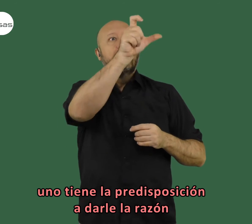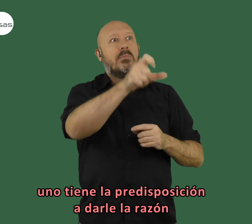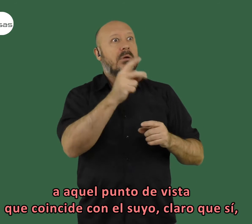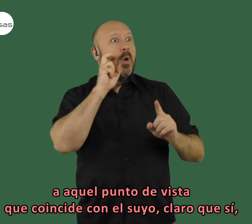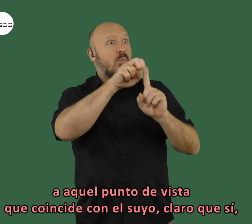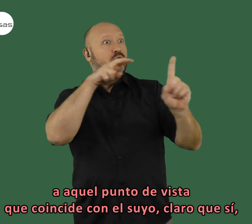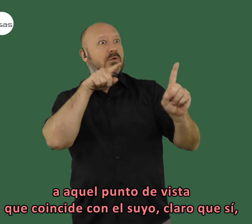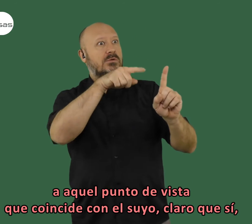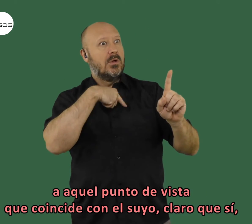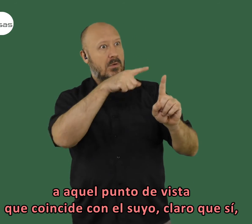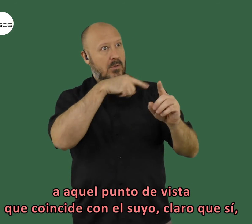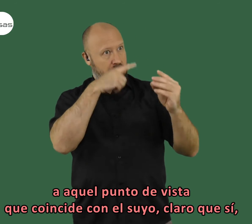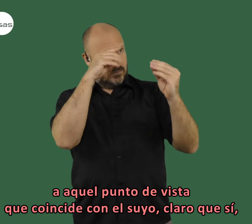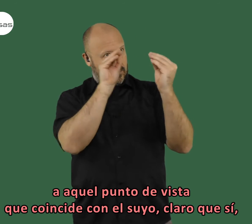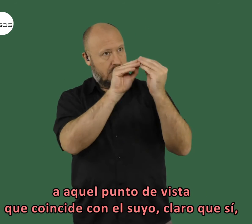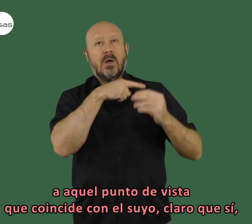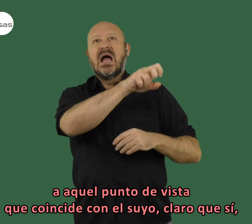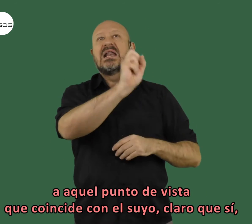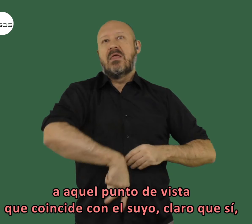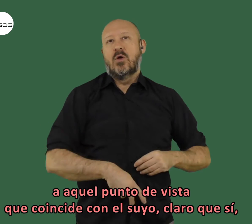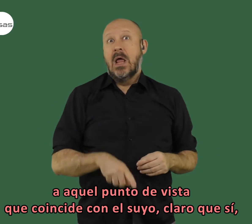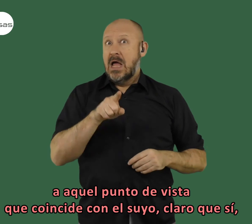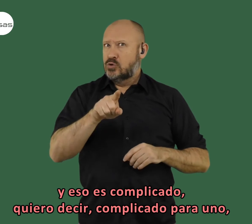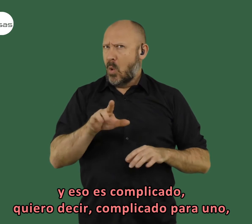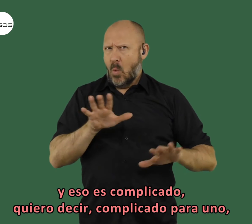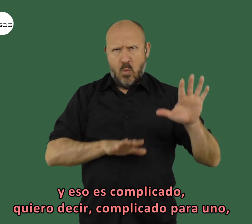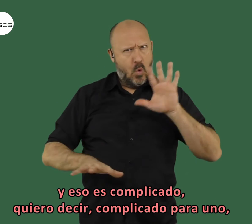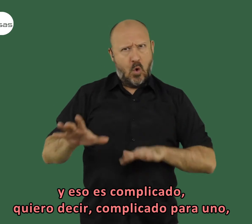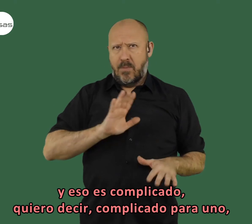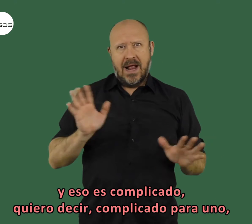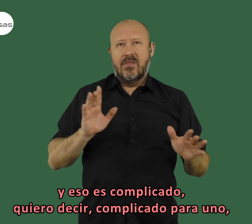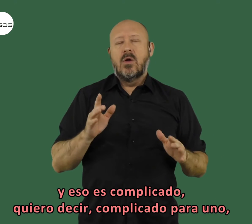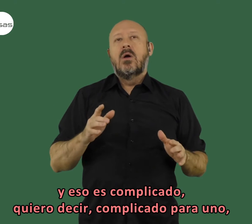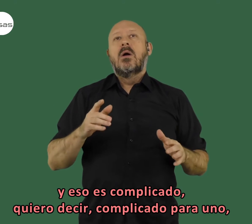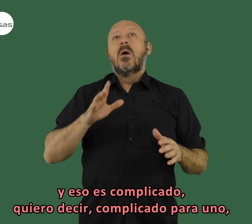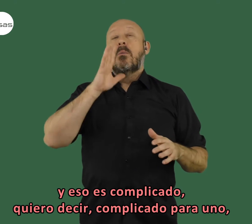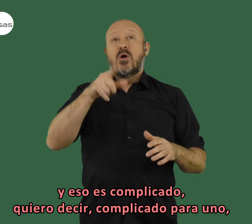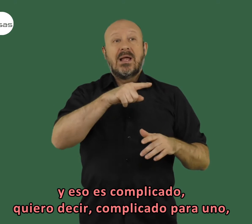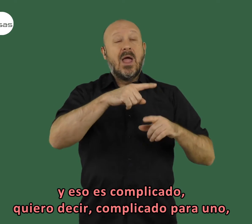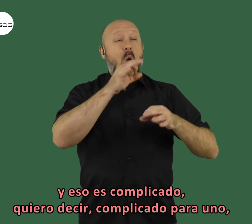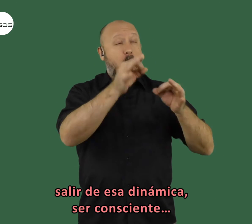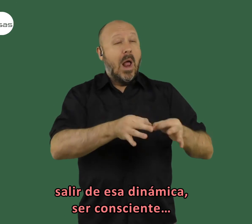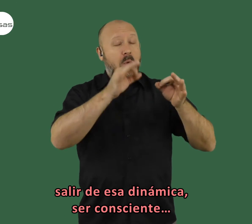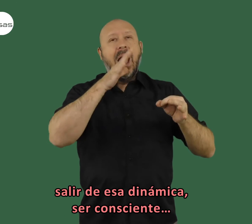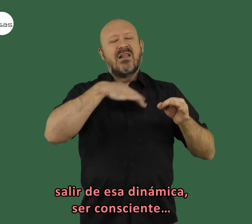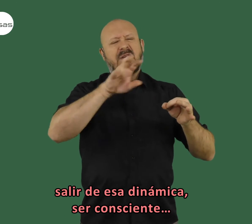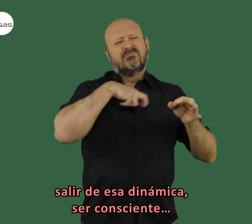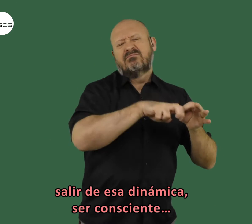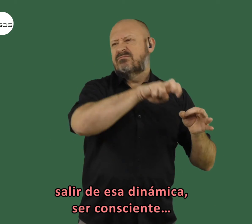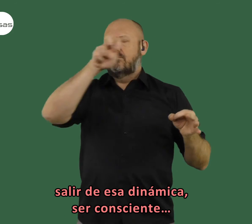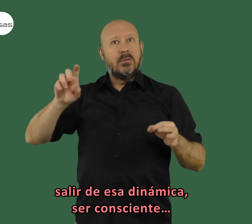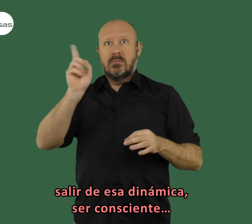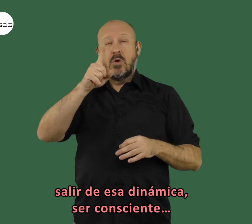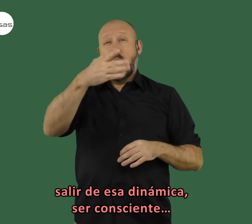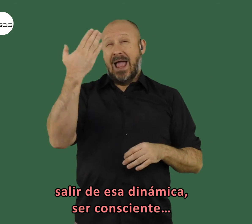darle la razón a aquel punto de vista que coincide con el suyo, claro que sí. Y eso es complicado, quiero decir, complicado para uno salir de esa dinámica.